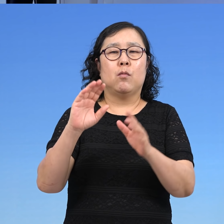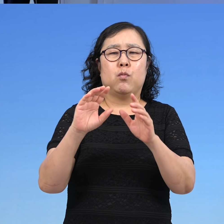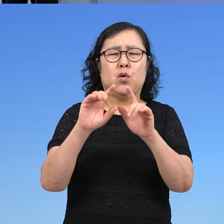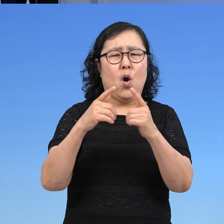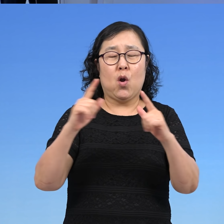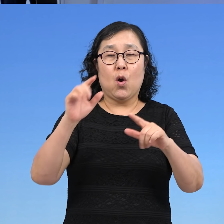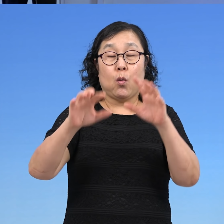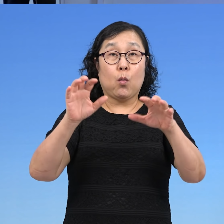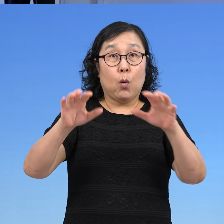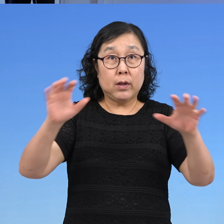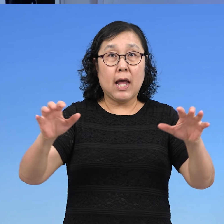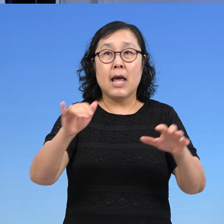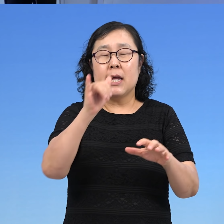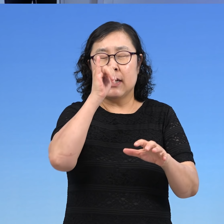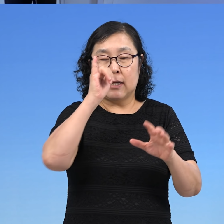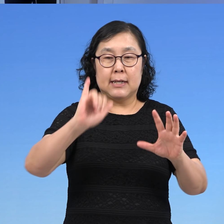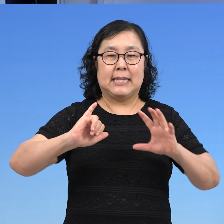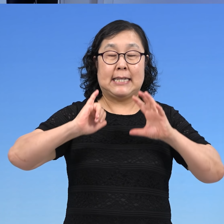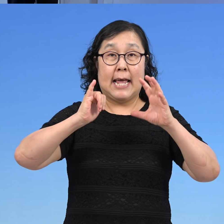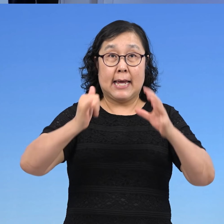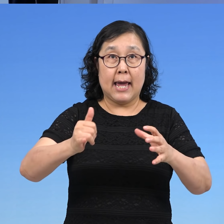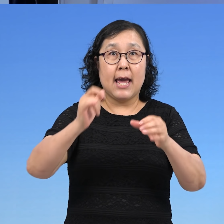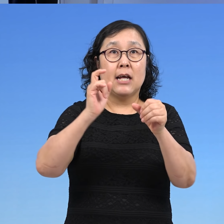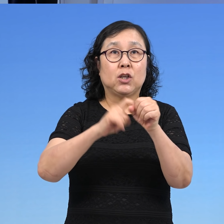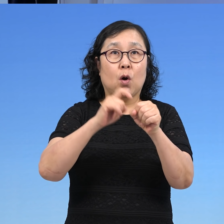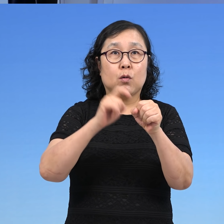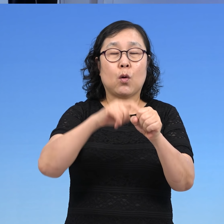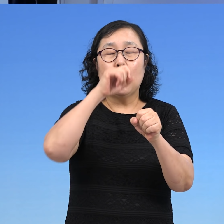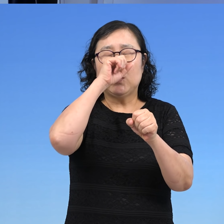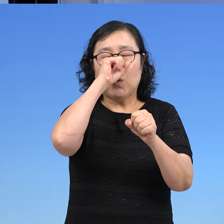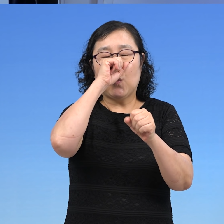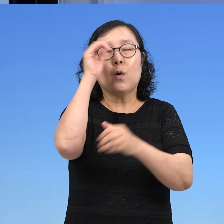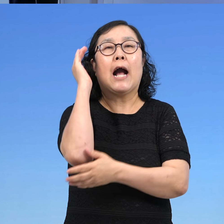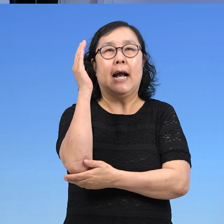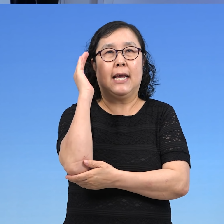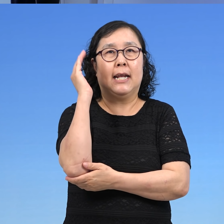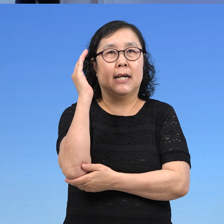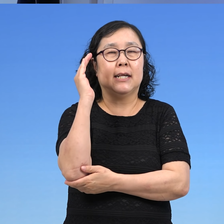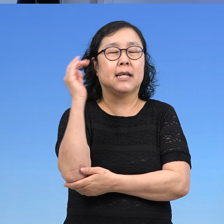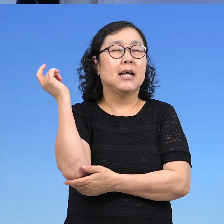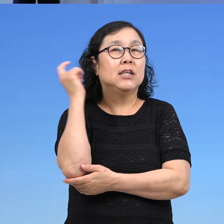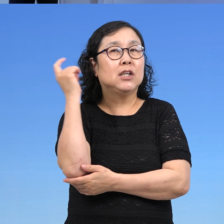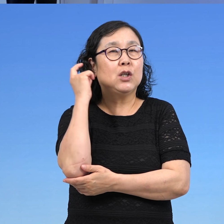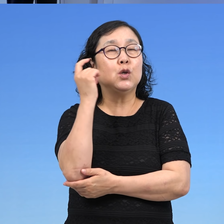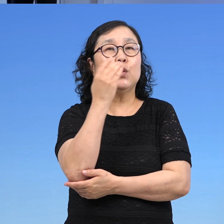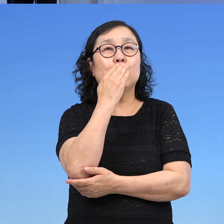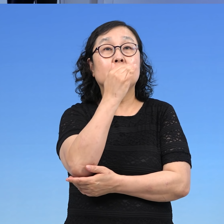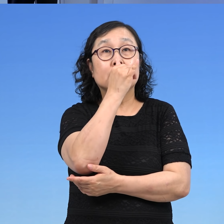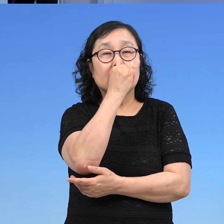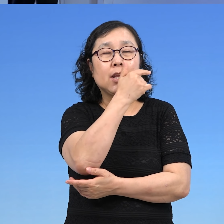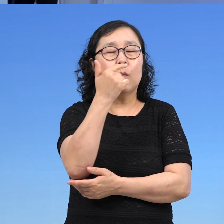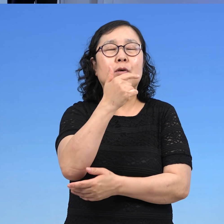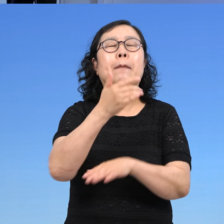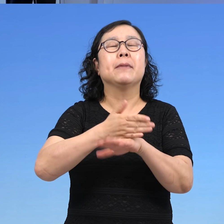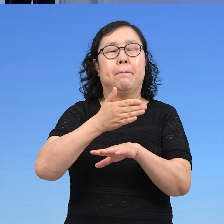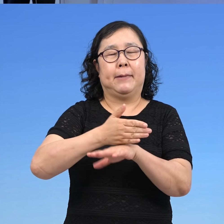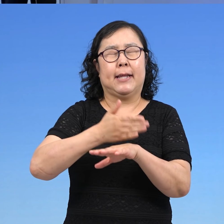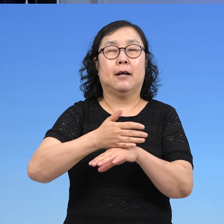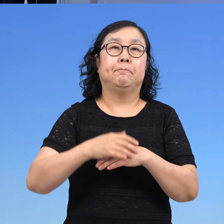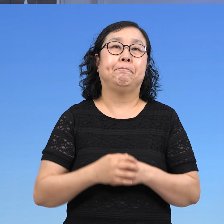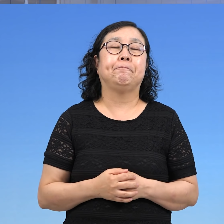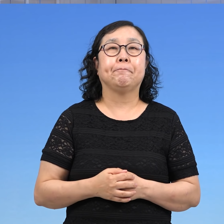초월해서 뭐 세계적으로 좋은 강의들을 안방에서 마음껏 들을 수 있다는거 이것이 얼마나 감사한지